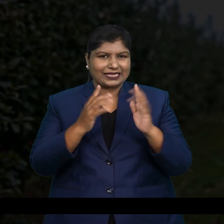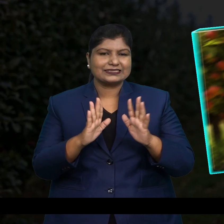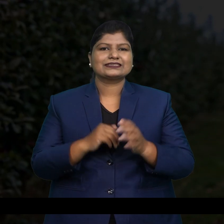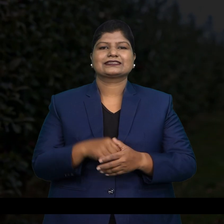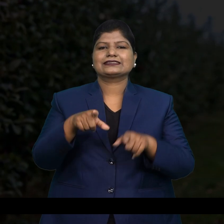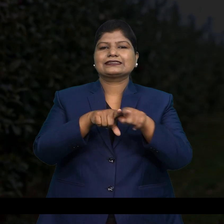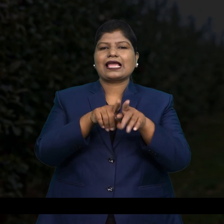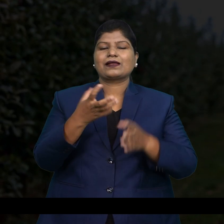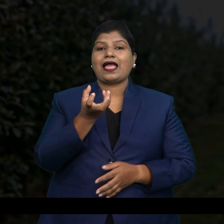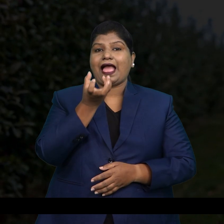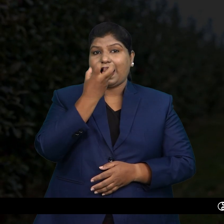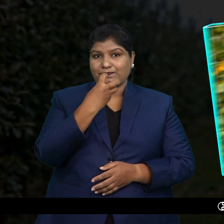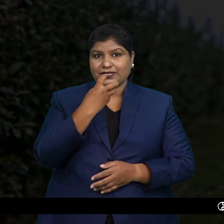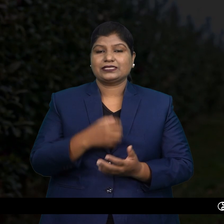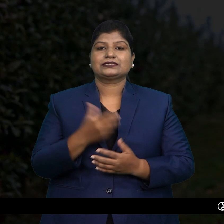குமளி,